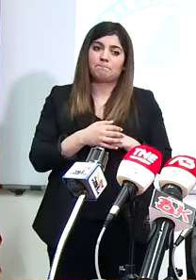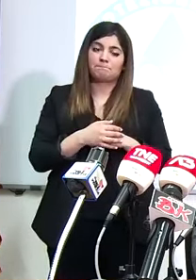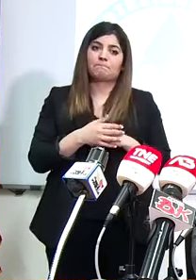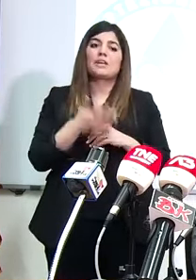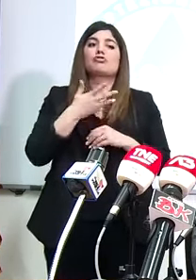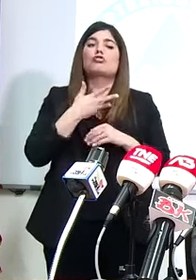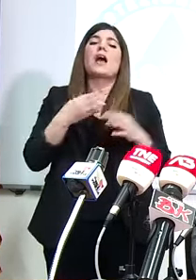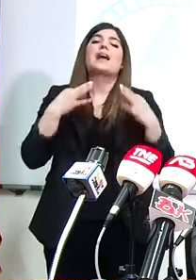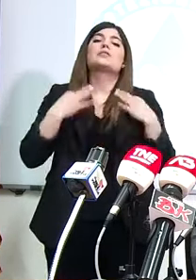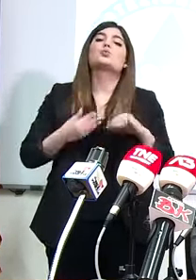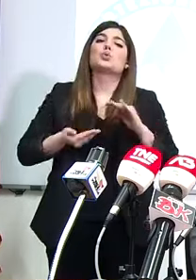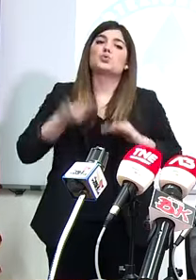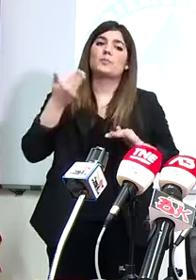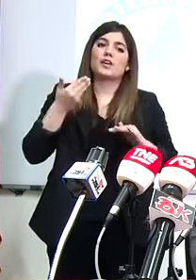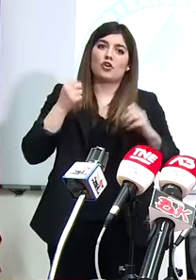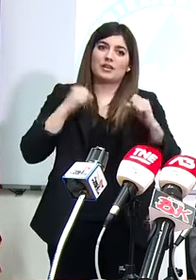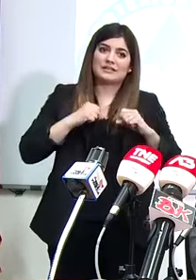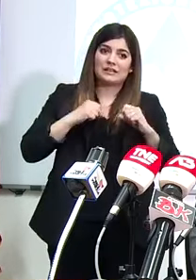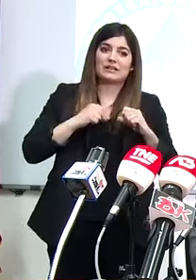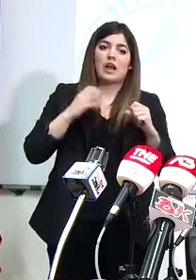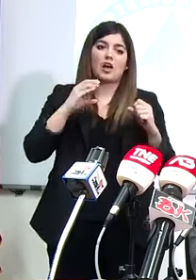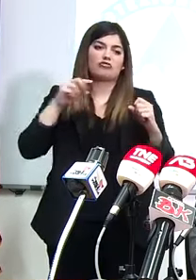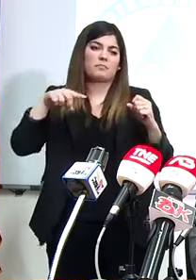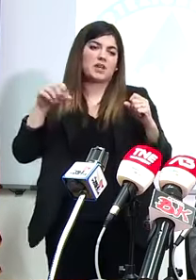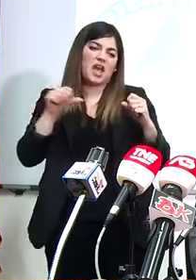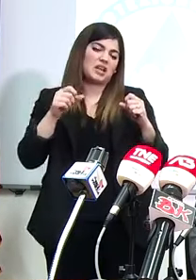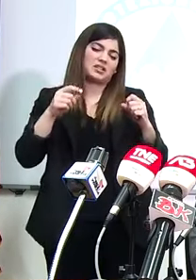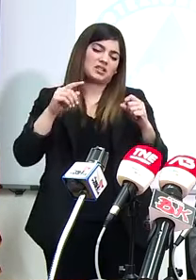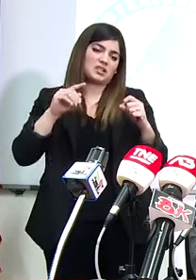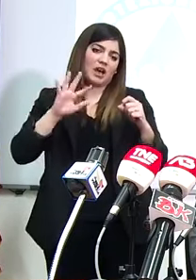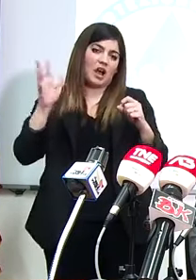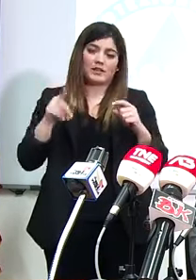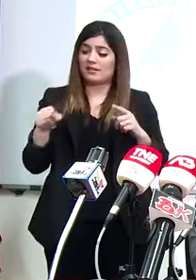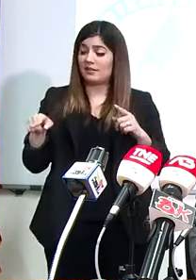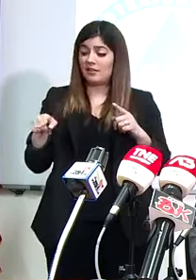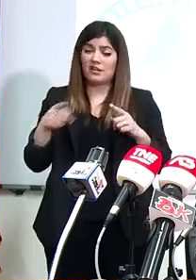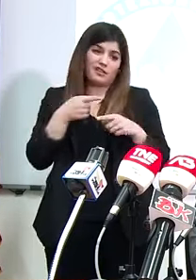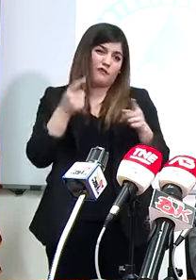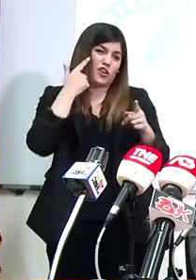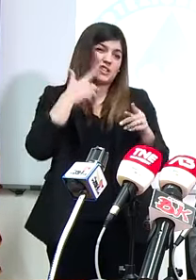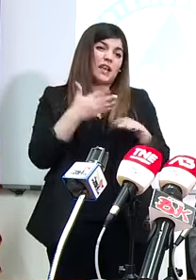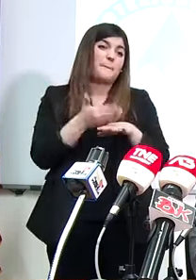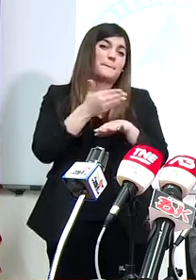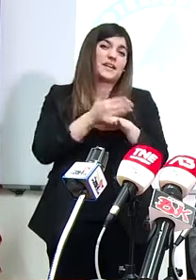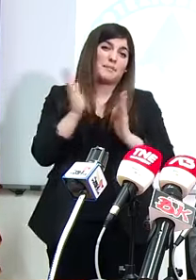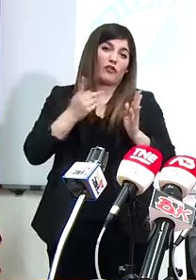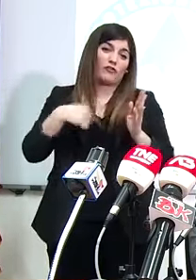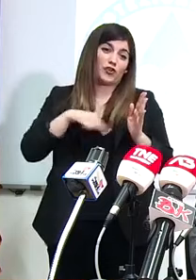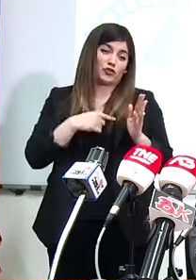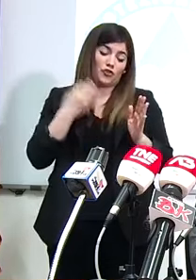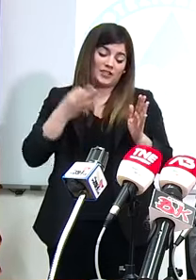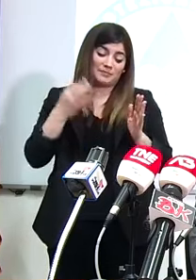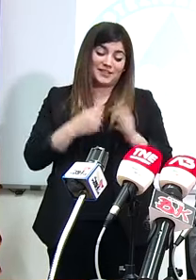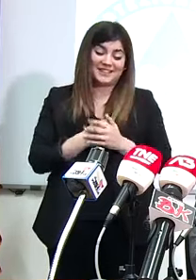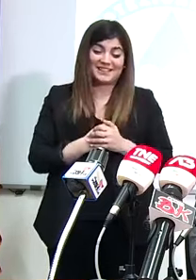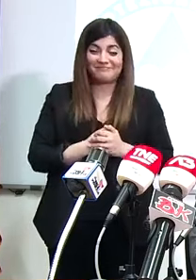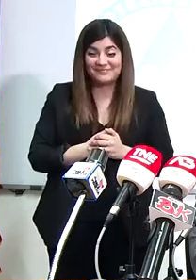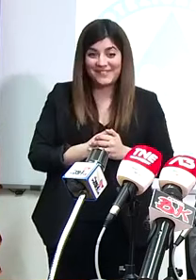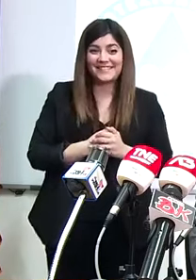sulla sanità cts tutto giro via di solito si dice da più